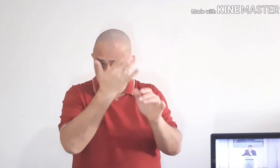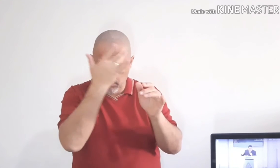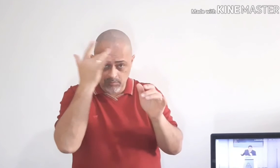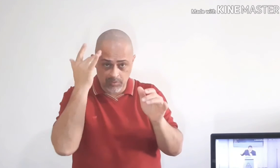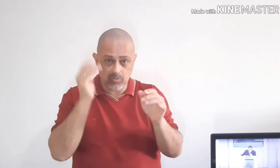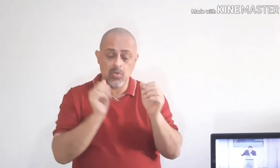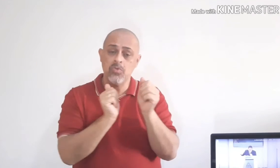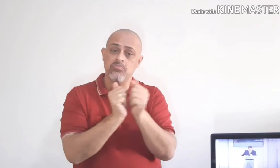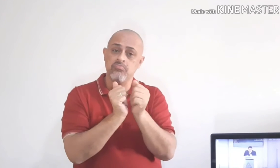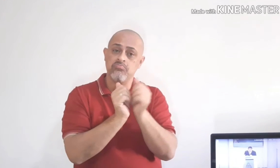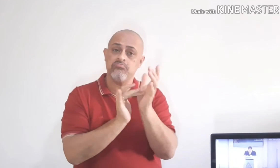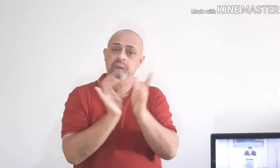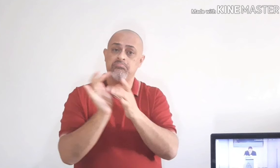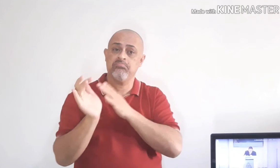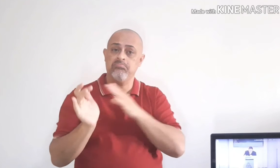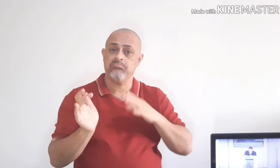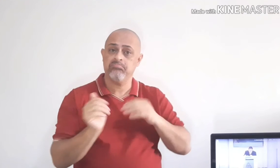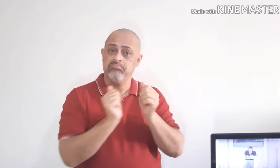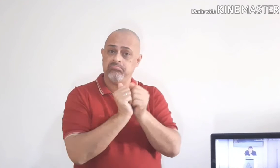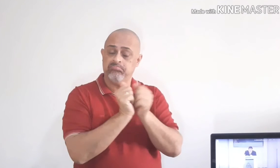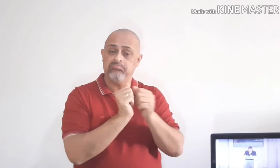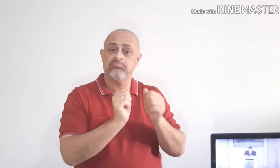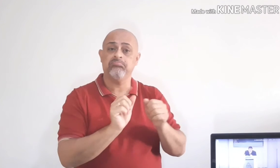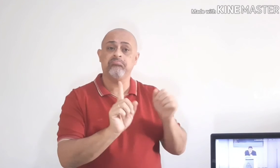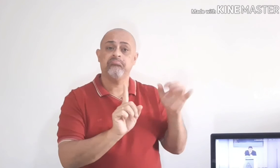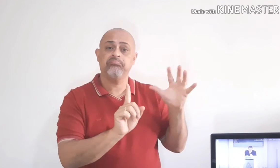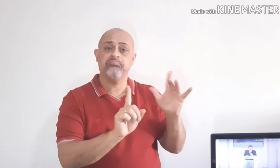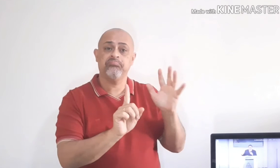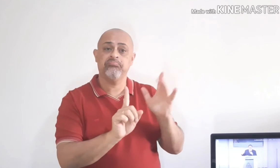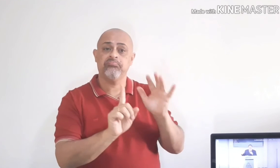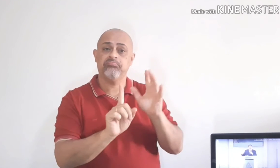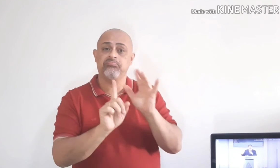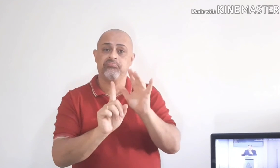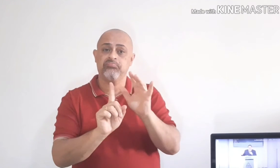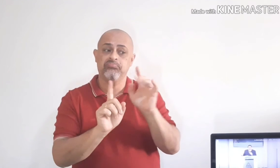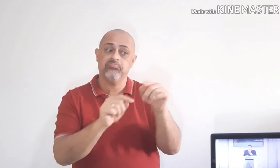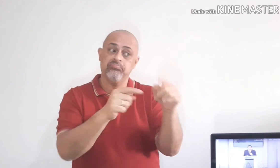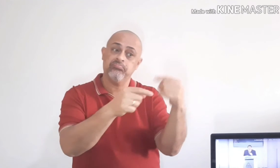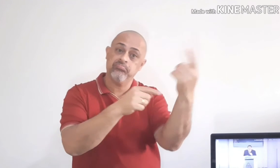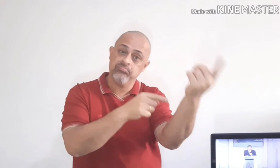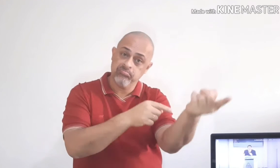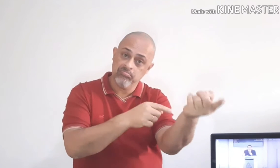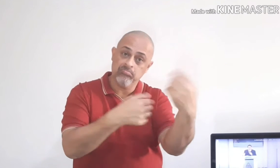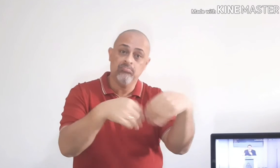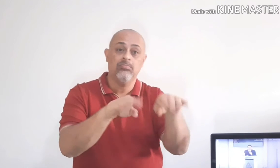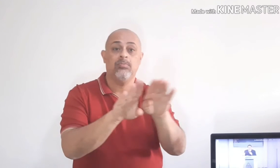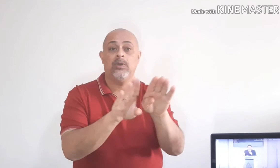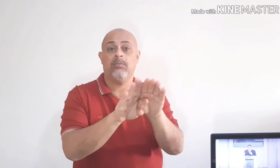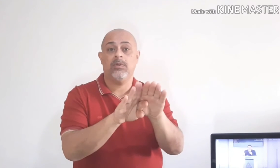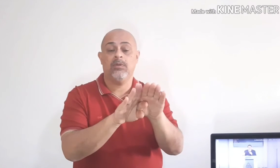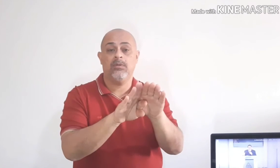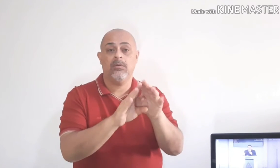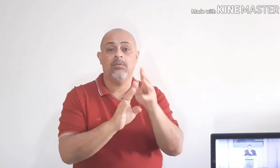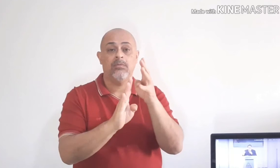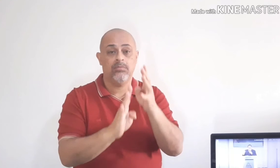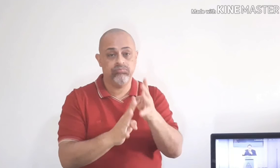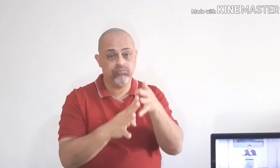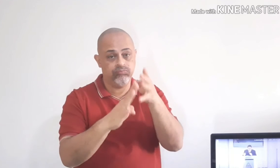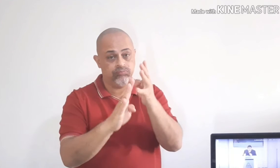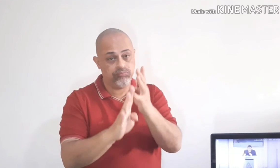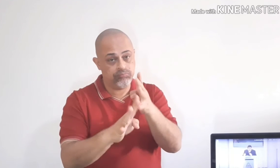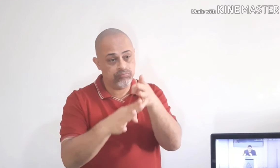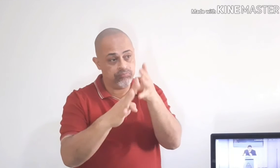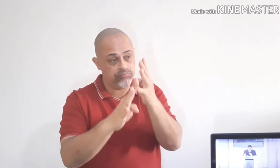diz no versículo 11, e iam com ele Jesus, os seus discípulos e numerosa multidão.